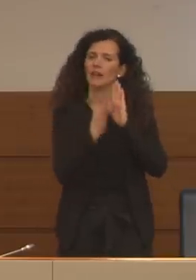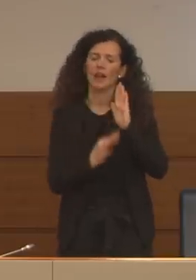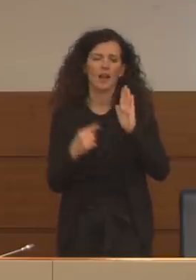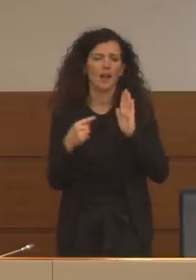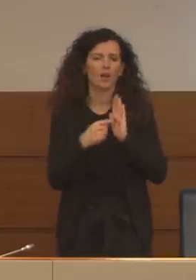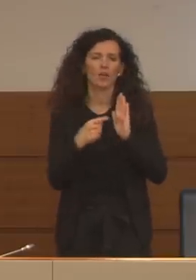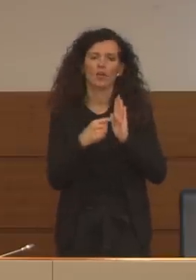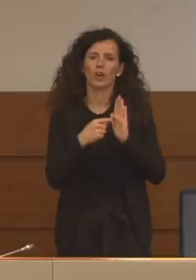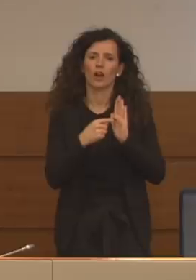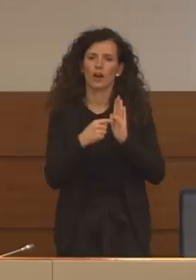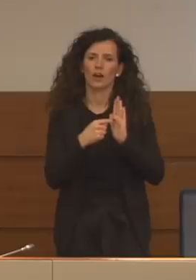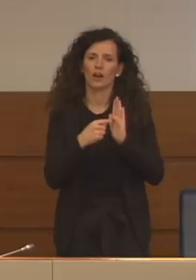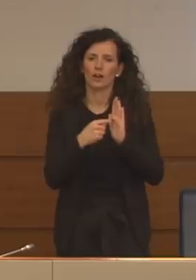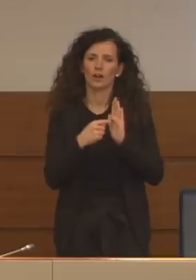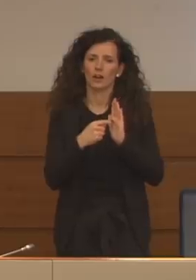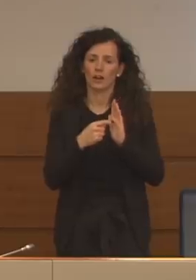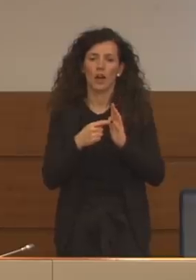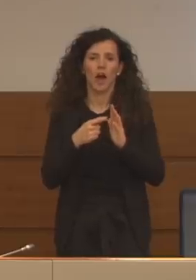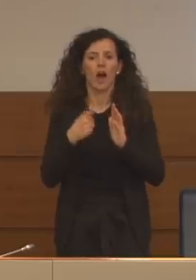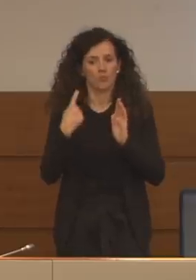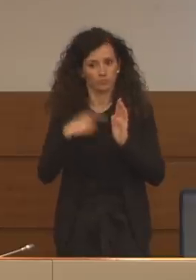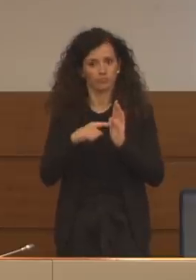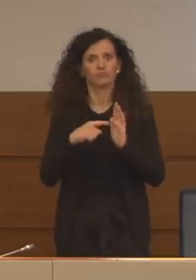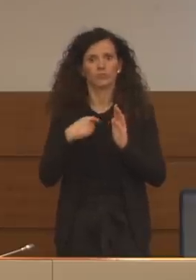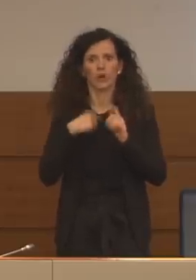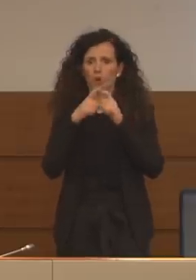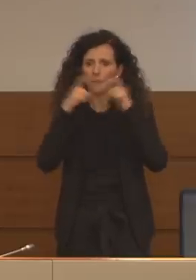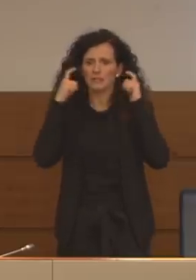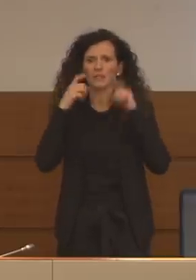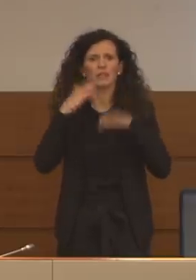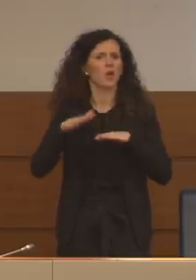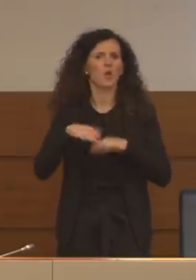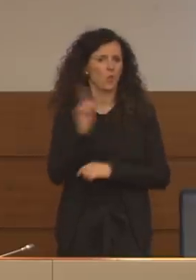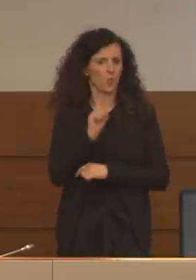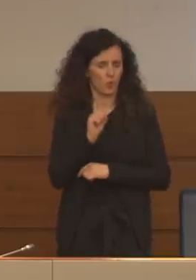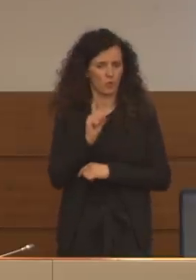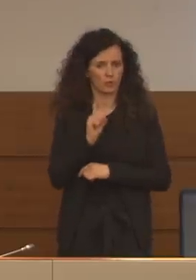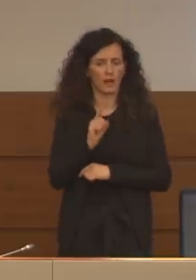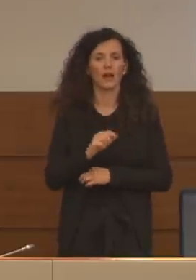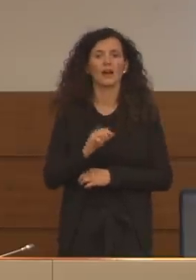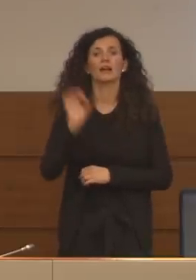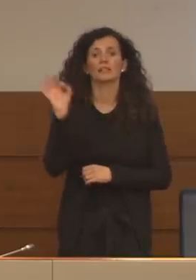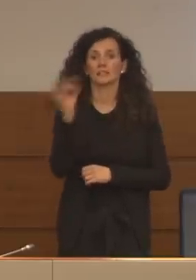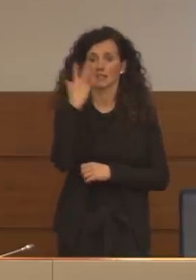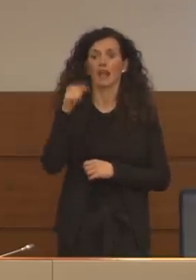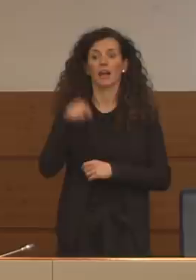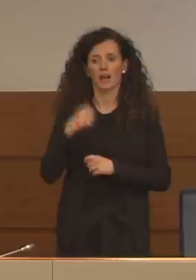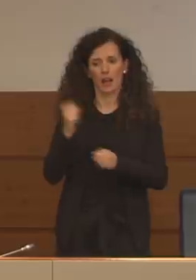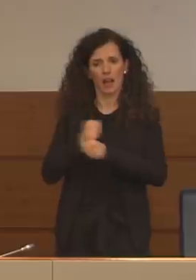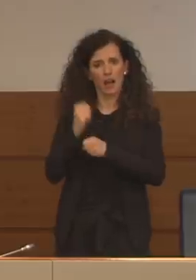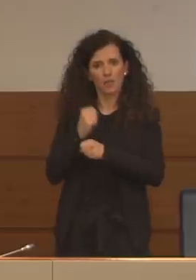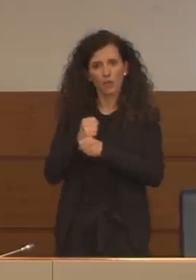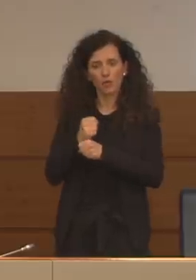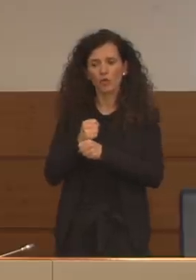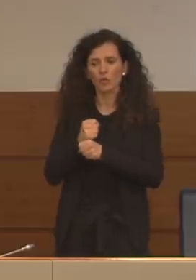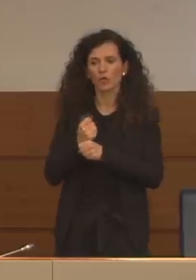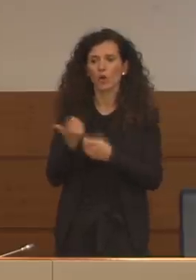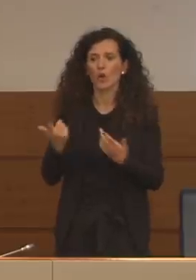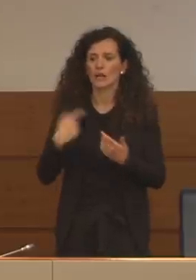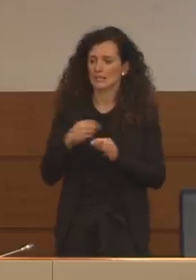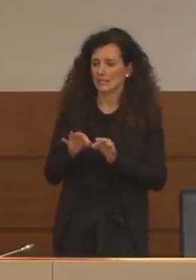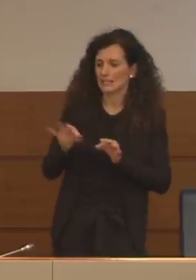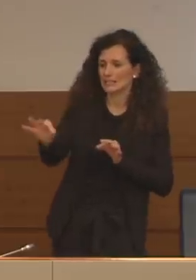quale si può non utilizzare la mascherina nell'ipotesi in cui nelle attività lavorative non si riesce a